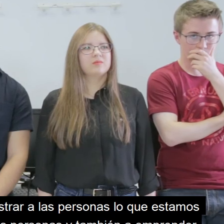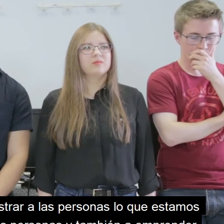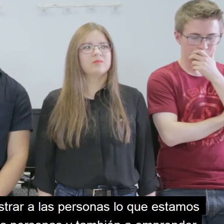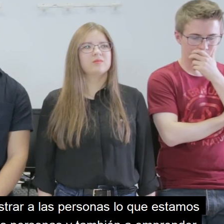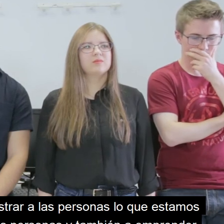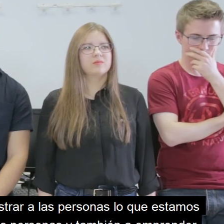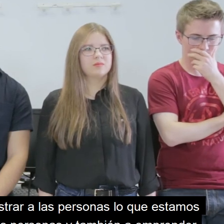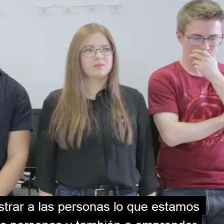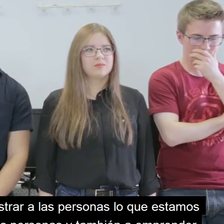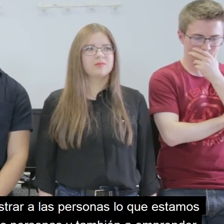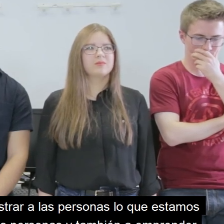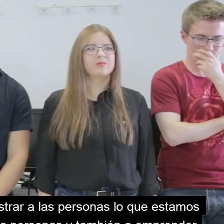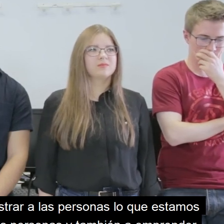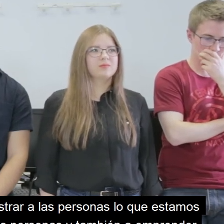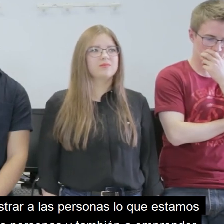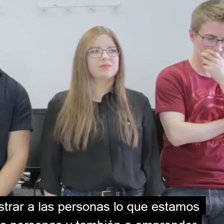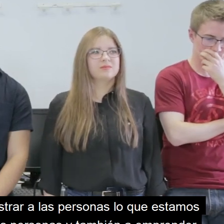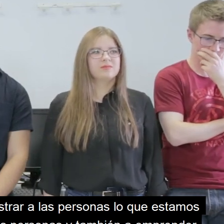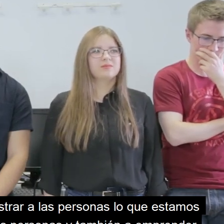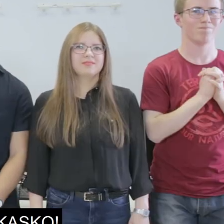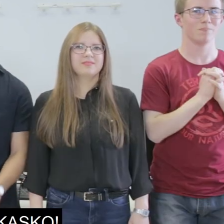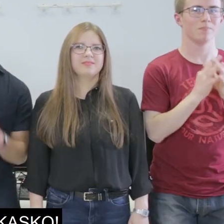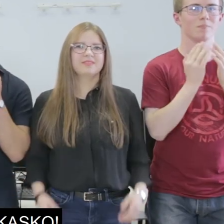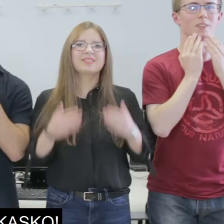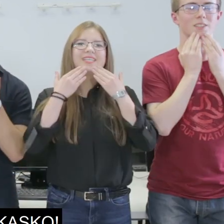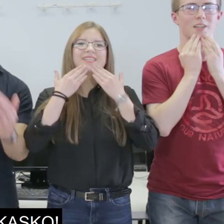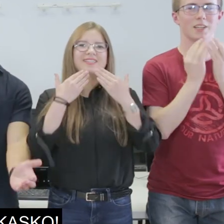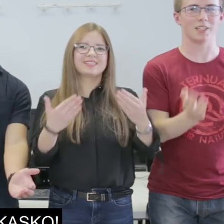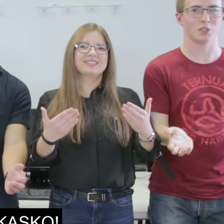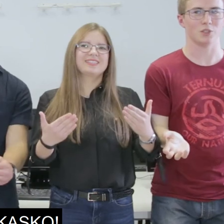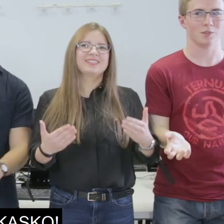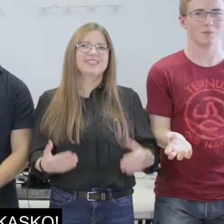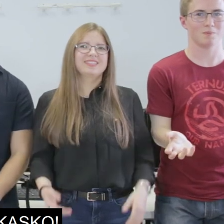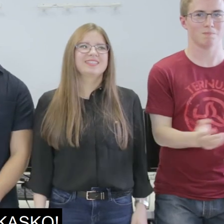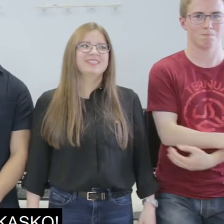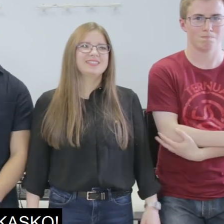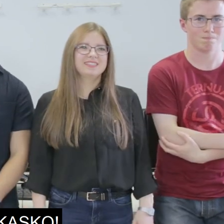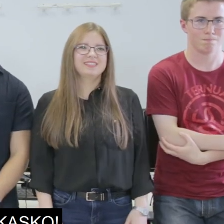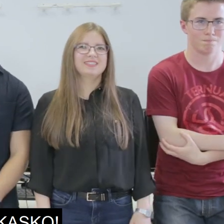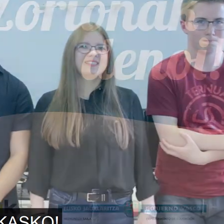también a emprender. Gracias.